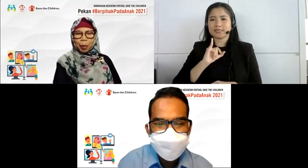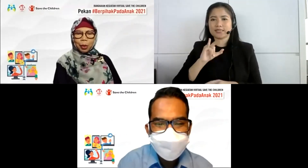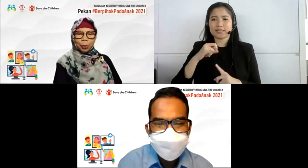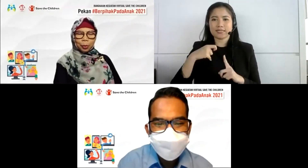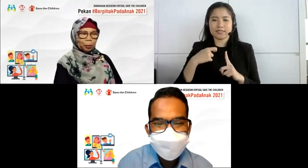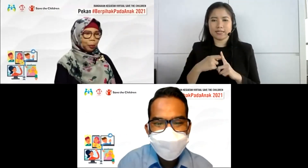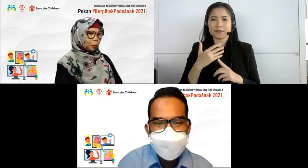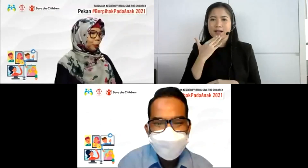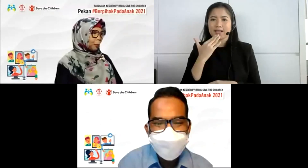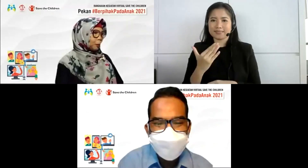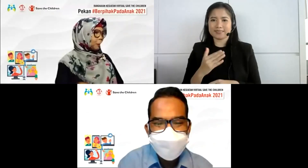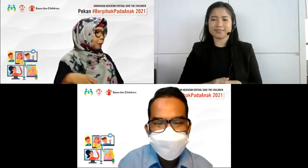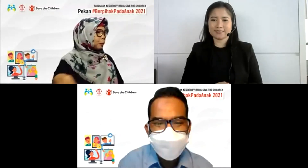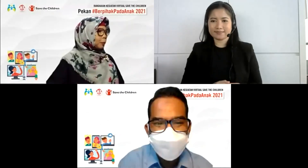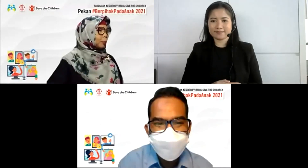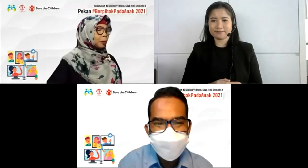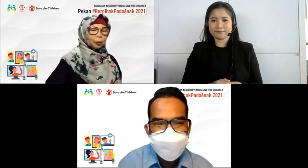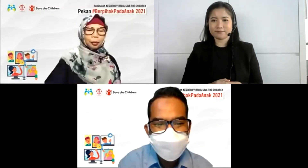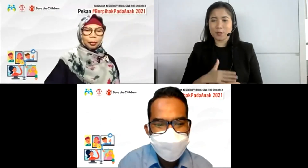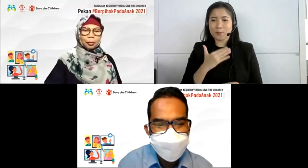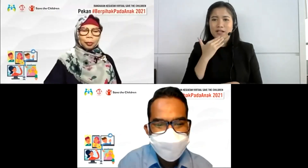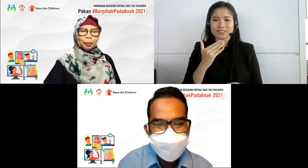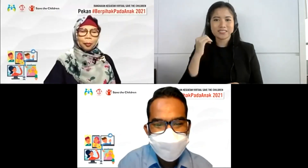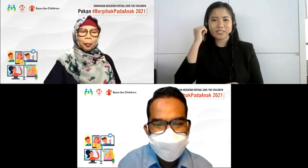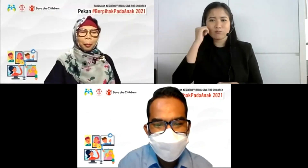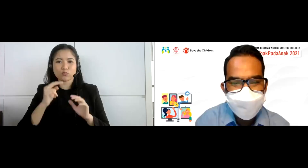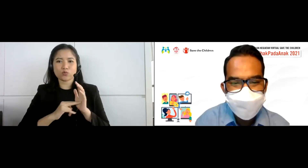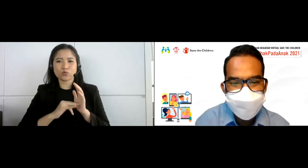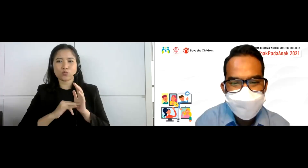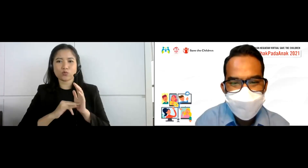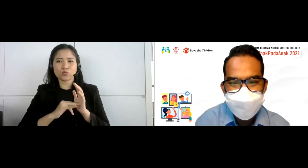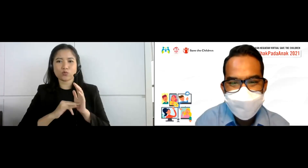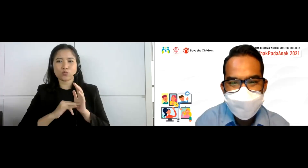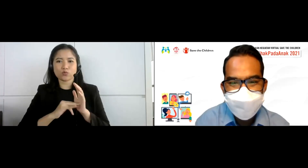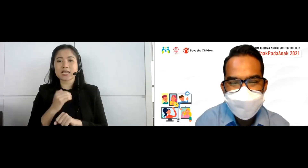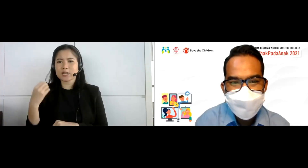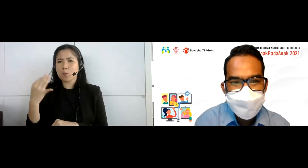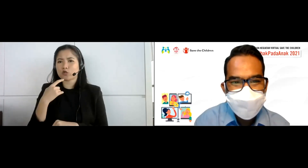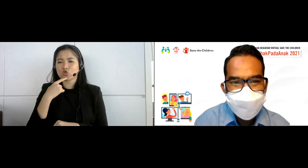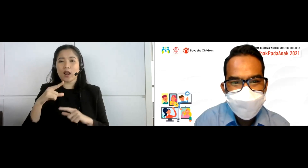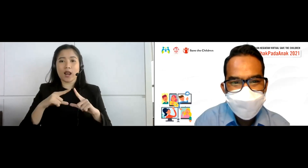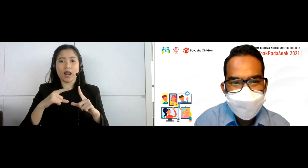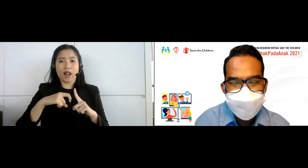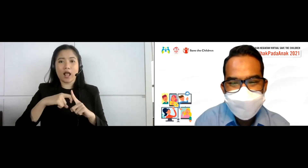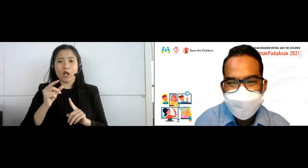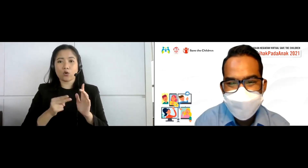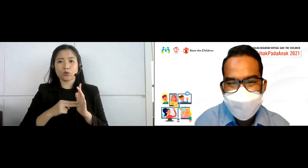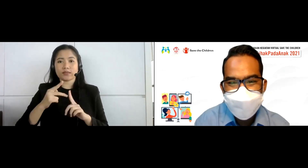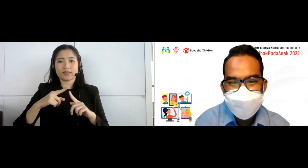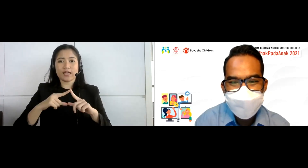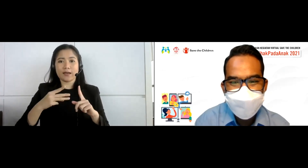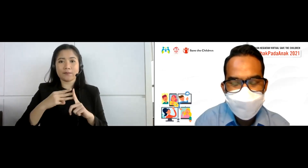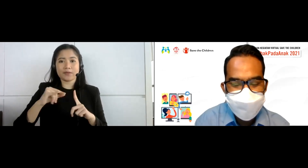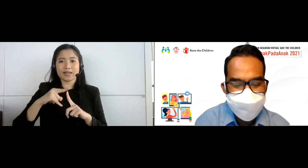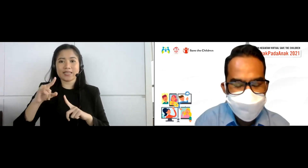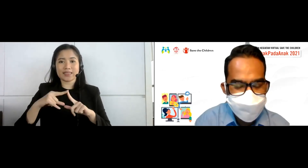kepada Mas Bayu. Baik, terima kasih Bu Ning. Tadi Bu Ning sudah menyebutkan soal akuntabilitas. Akuntabilitas ini juga